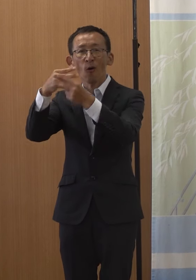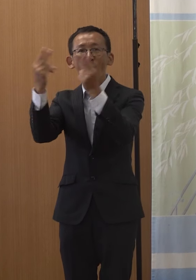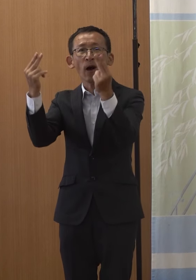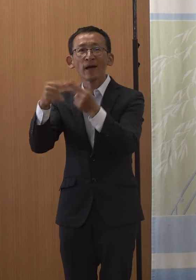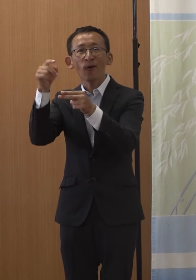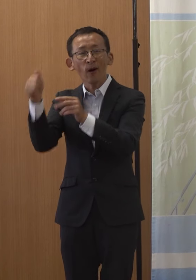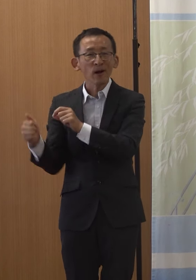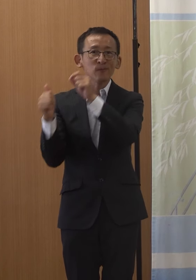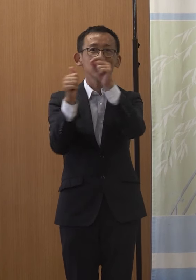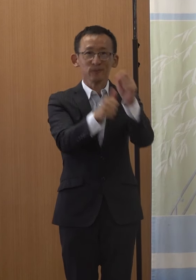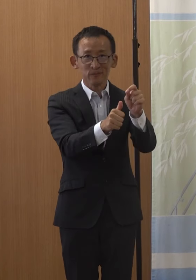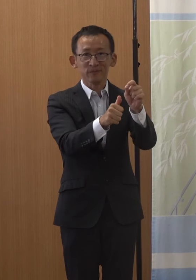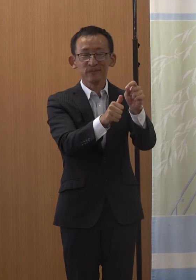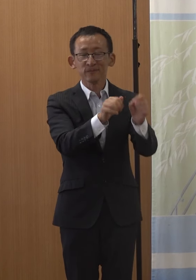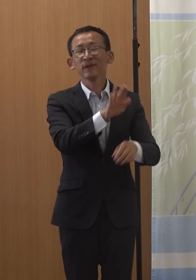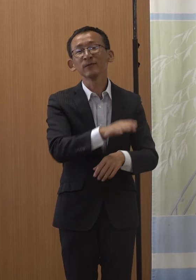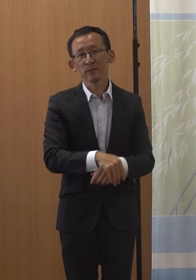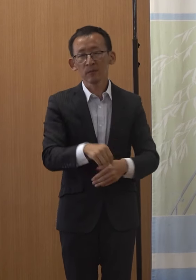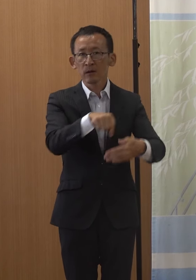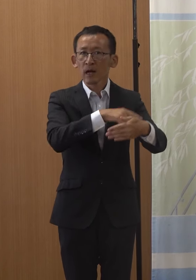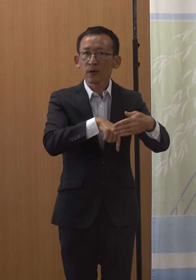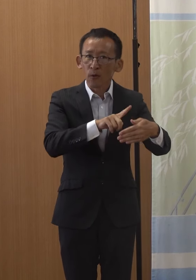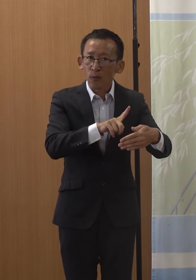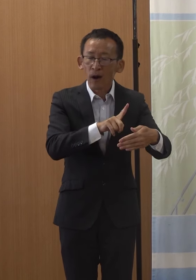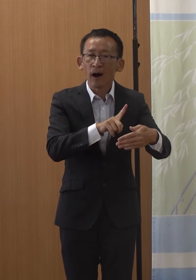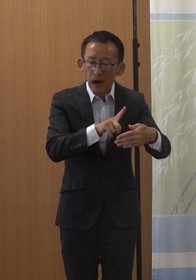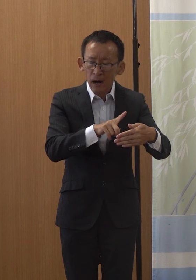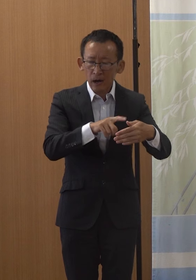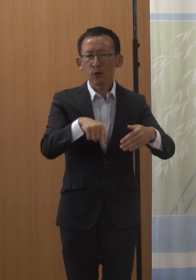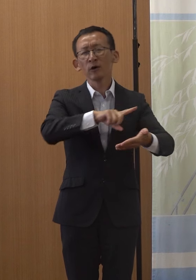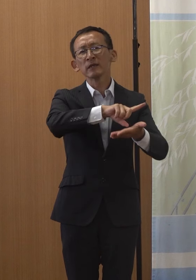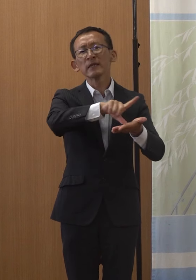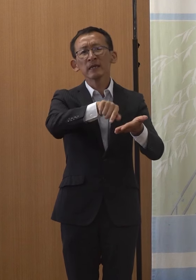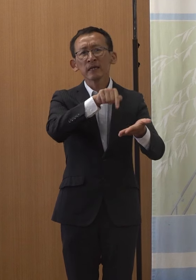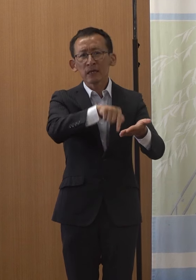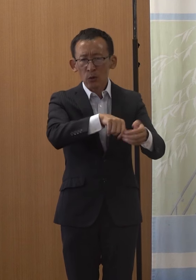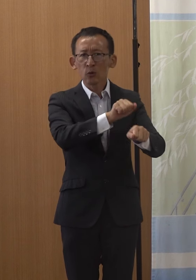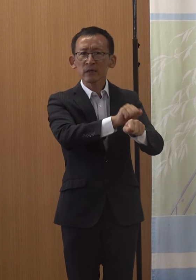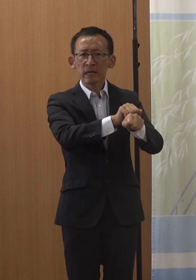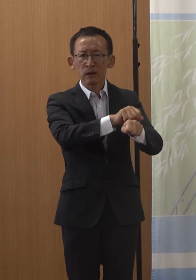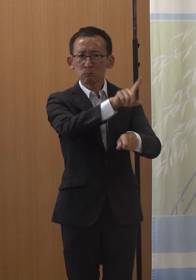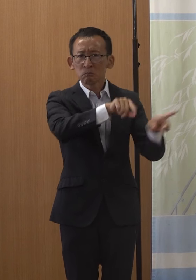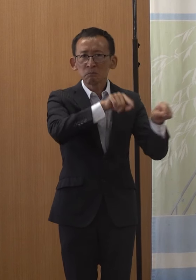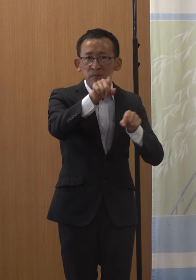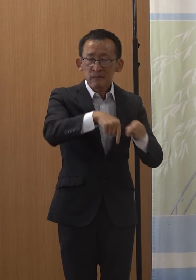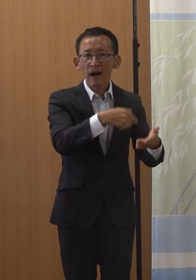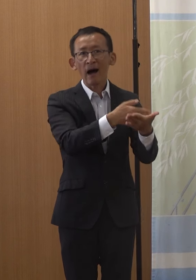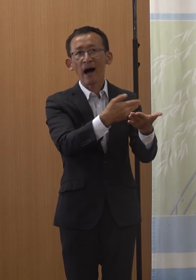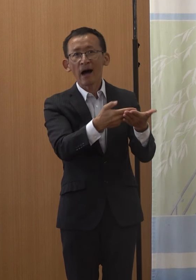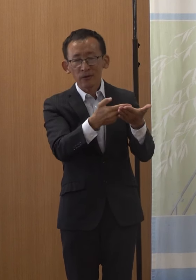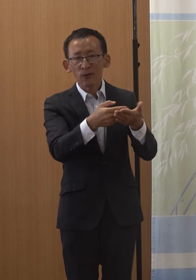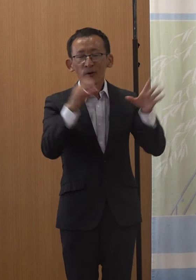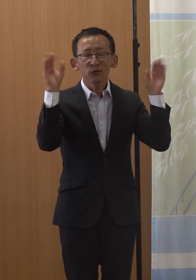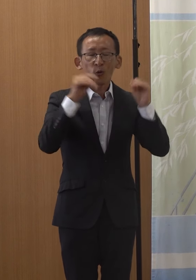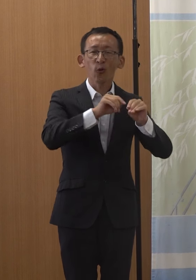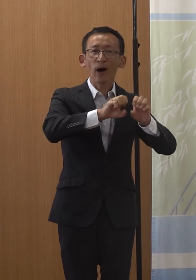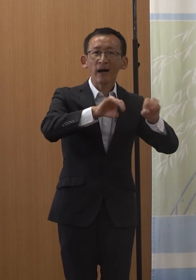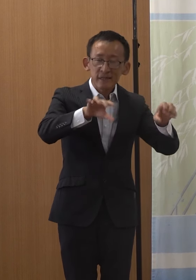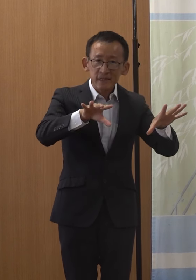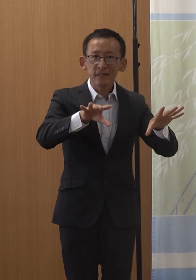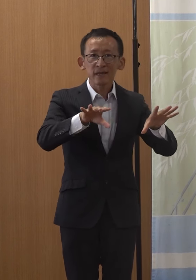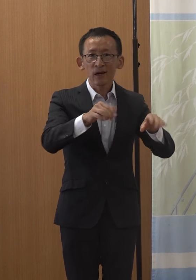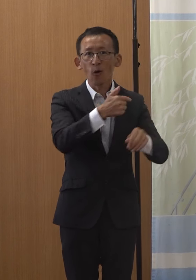の内容としては、地域資源を生かしたアートによるまちづくりや情報発信など大野地区の魅